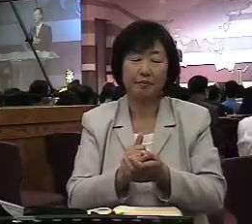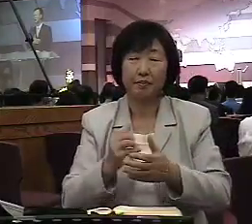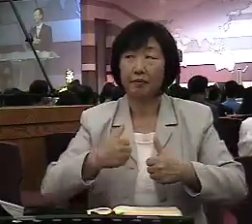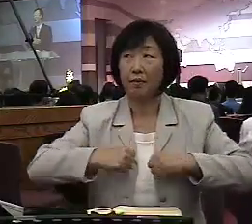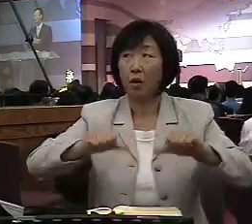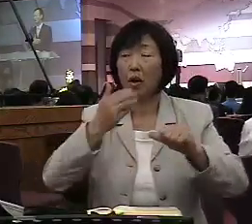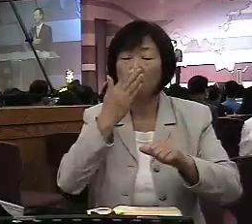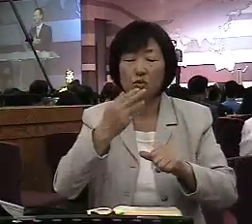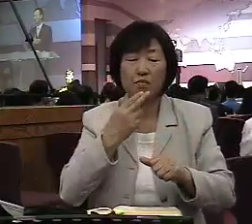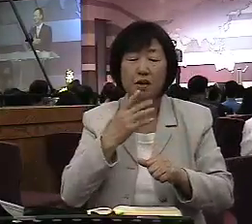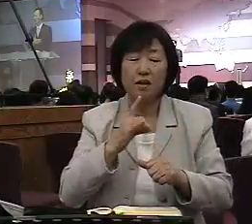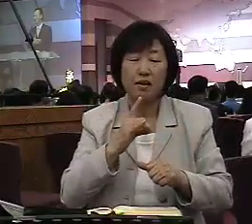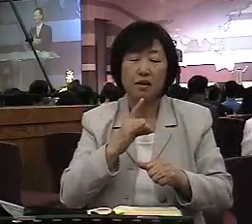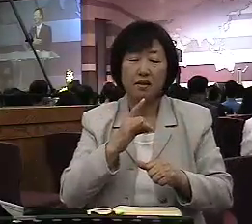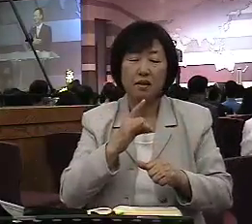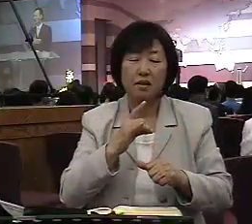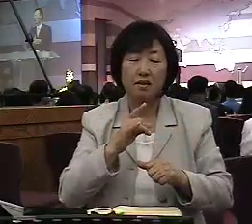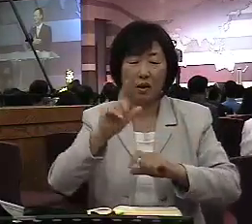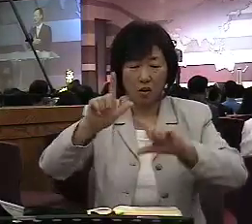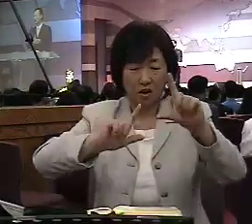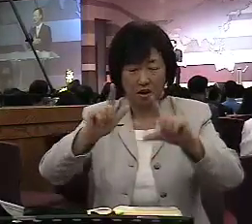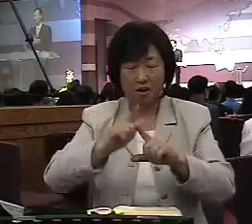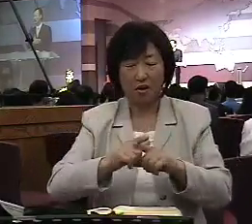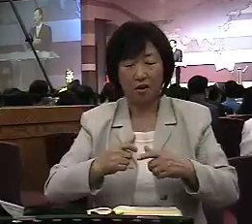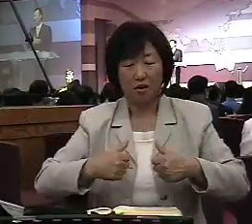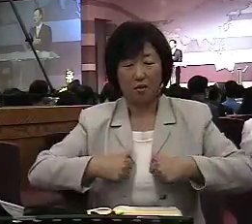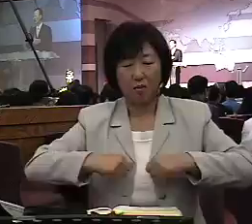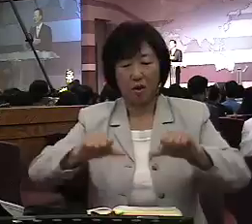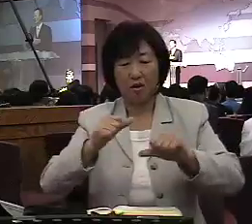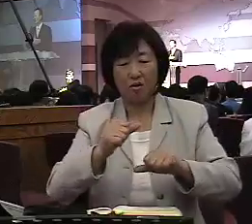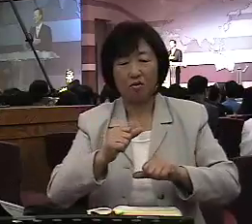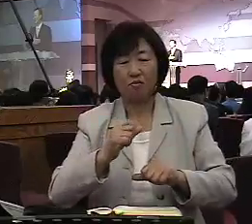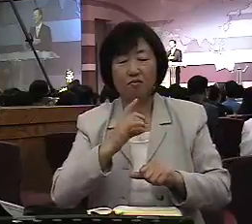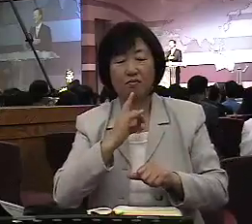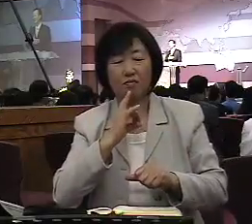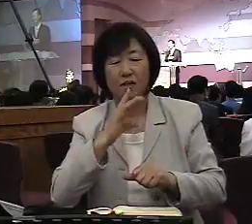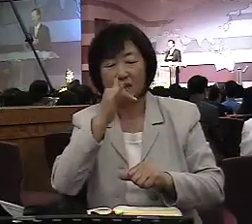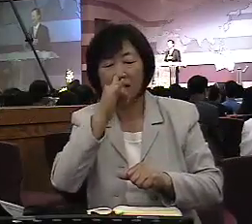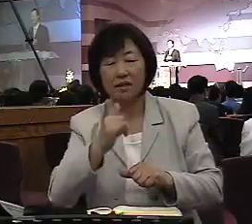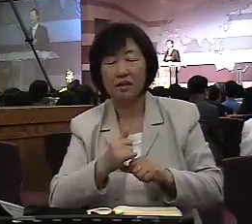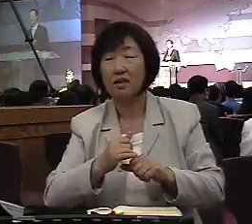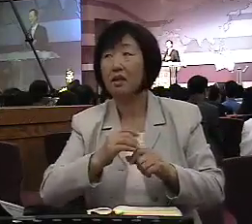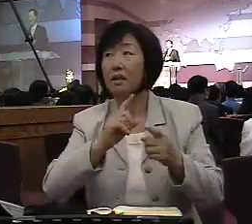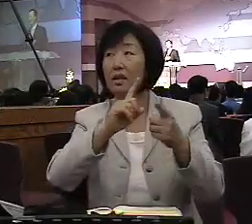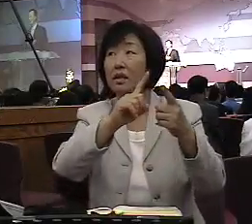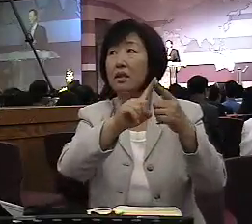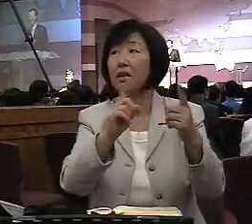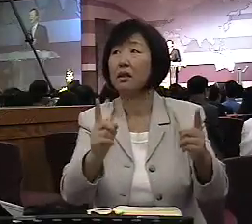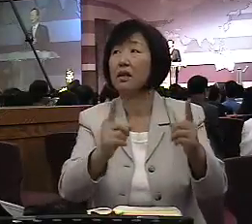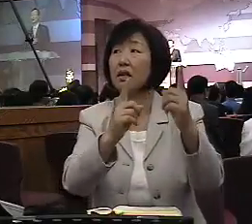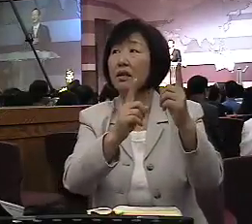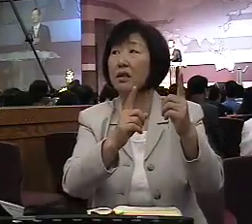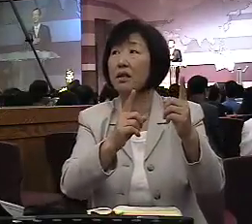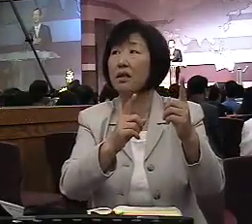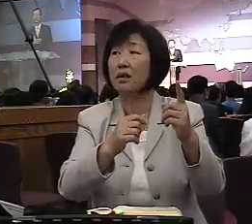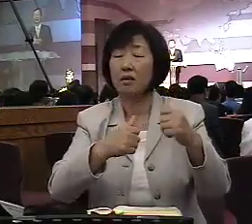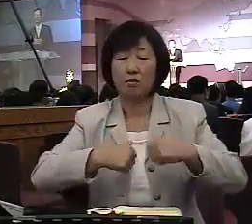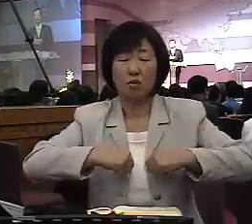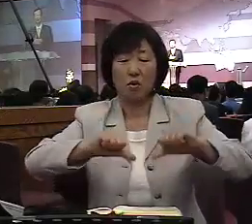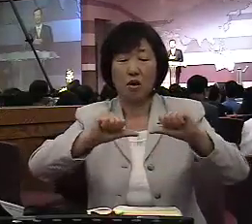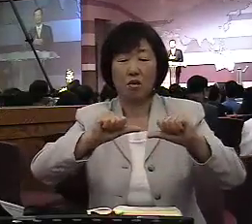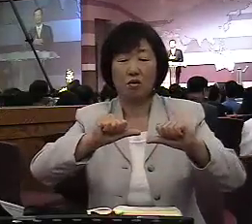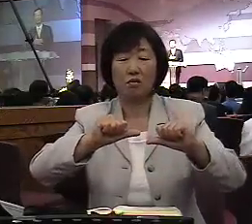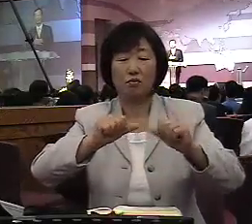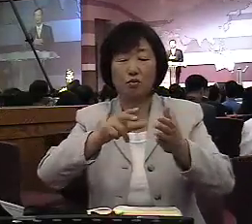포기할 수밖에 없는 그러한 상황, 포기할 수밖에 없는 그러한 그 대상들, 포기할 수밖에 없는